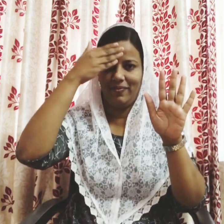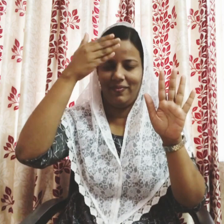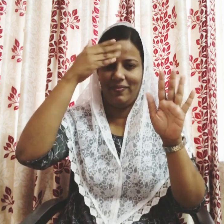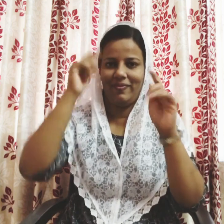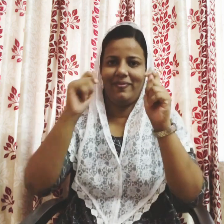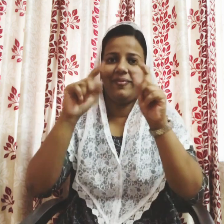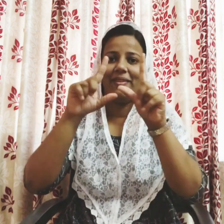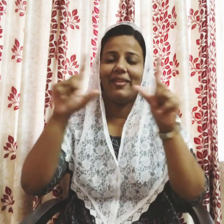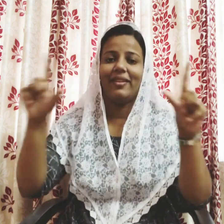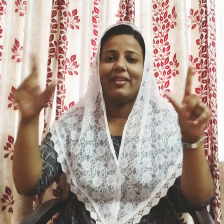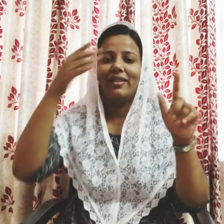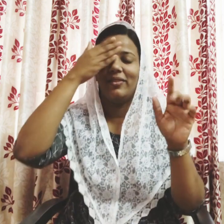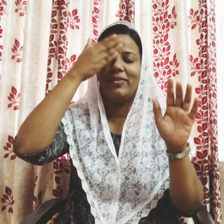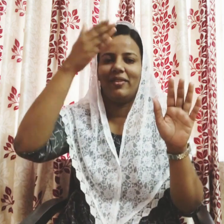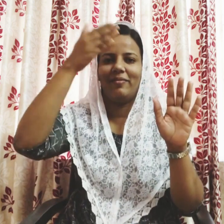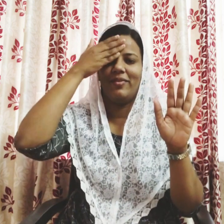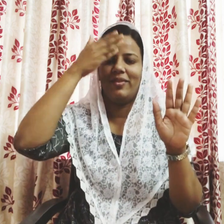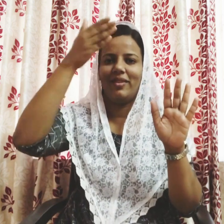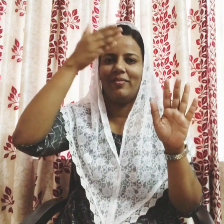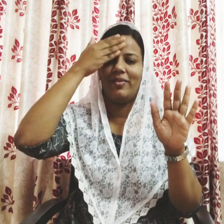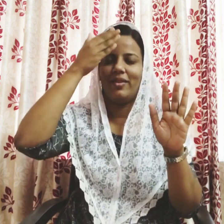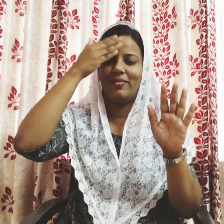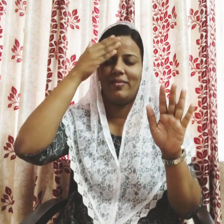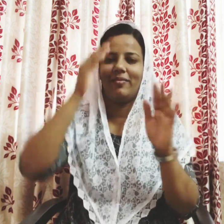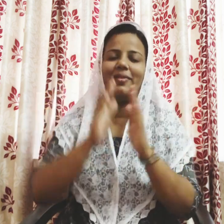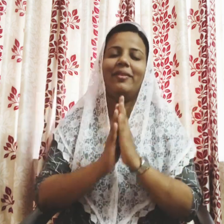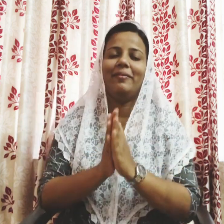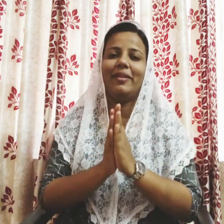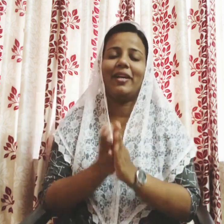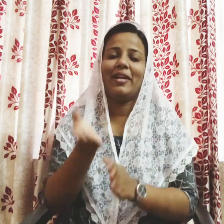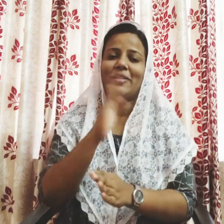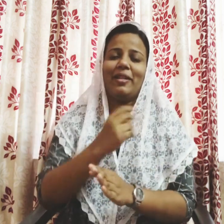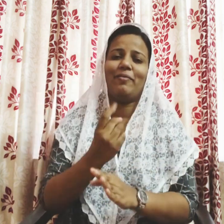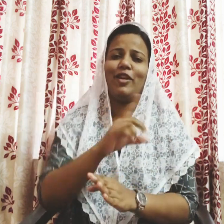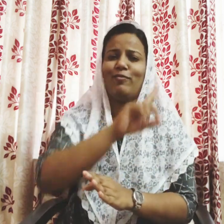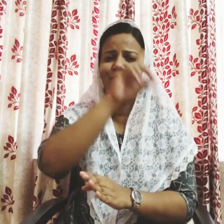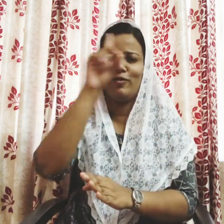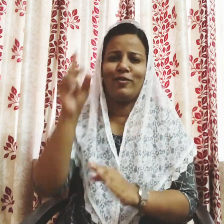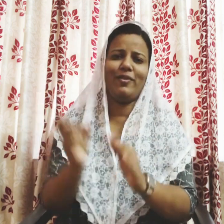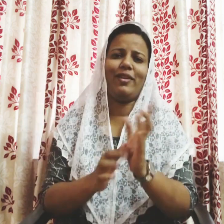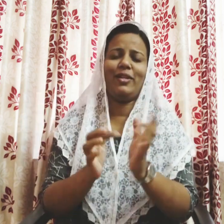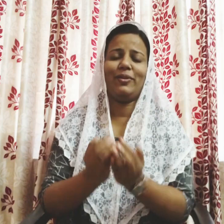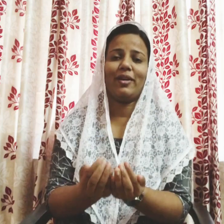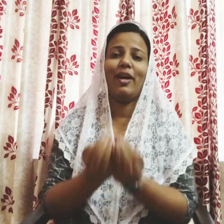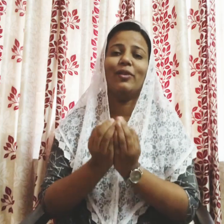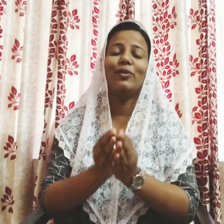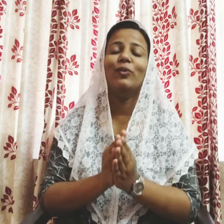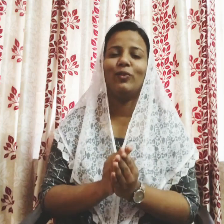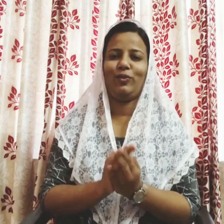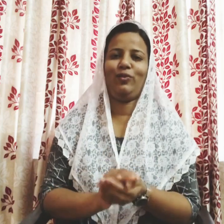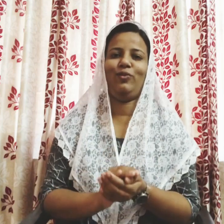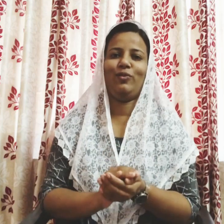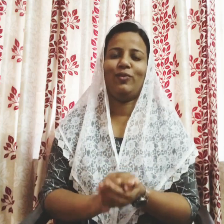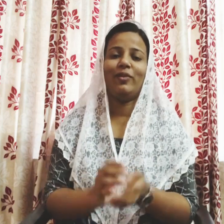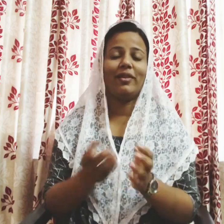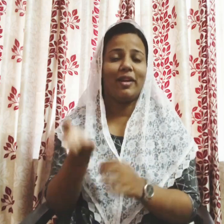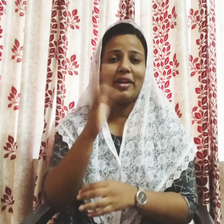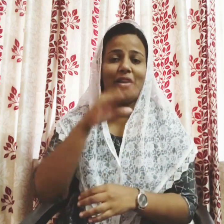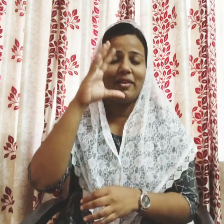സ്തോത്രം. ഹല്ലേലൂയ. സ്തോത്രം, സ്തോത്രം, സ്തോത്രം, സ്തോത്രം. അമേൻ. കഴിഞ്ഞ പകൽക്കാലം മുഴുവൻ നമ്മുടെ കർത്താവ് നമ്മളെ കാത്തുപരിപാലിച്ചു. അമേൻ. കഴിഞ്ഞ രാത്രിയിലും